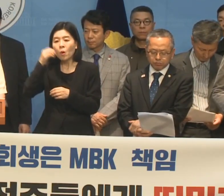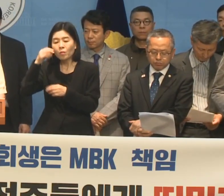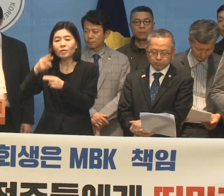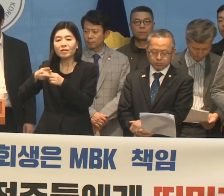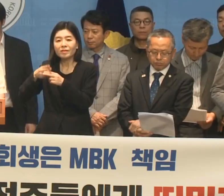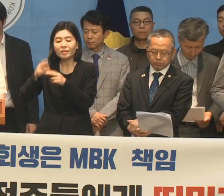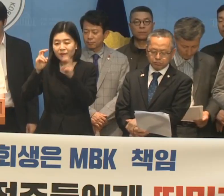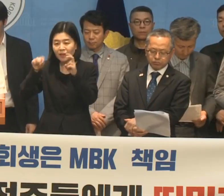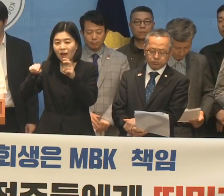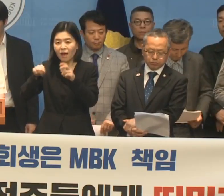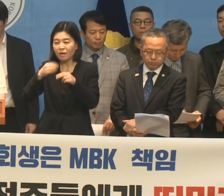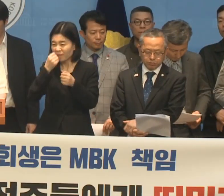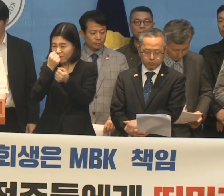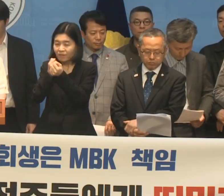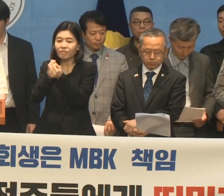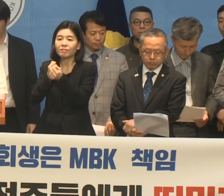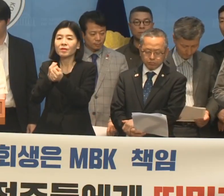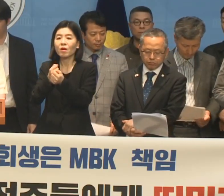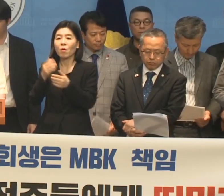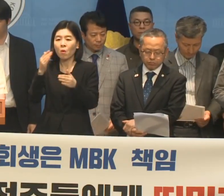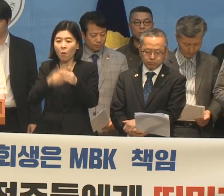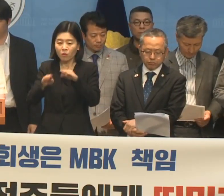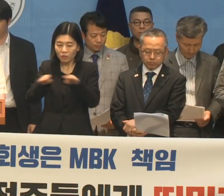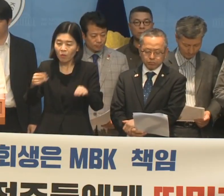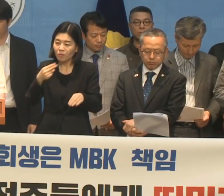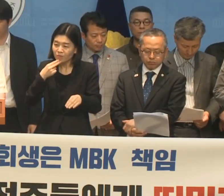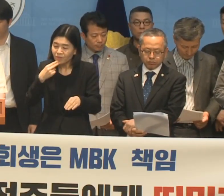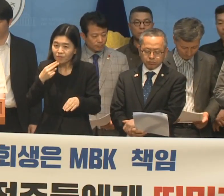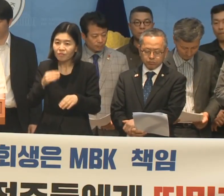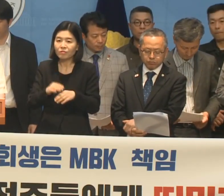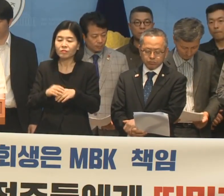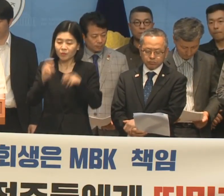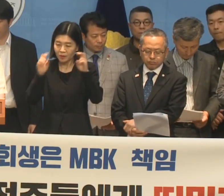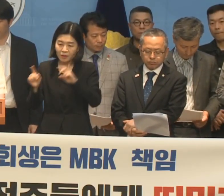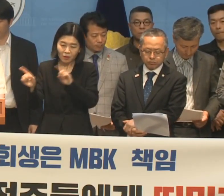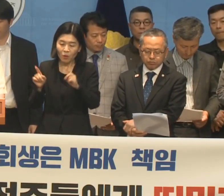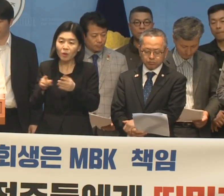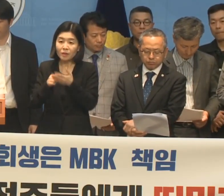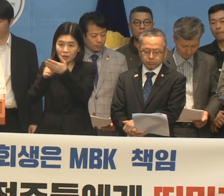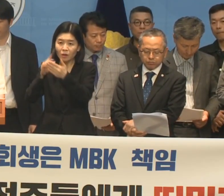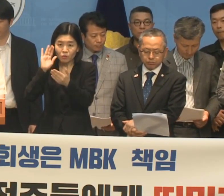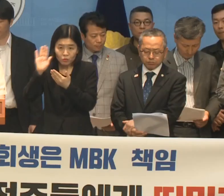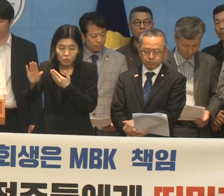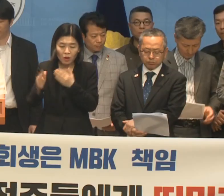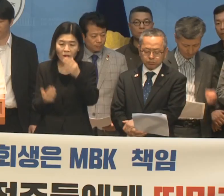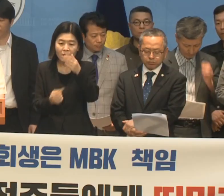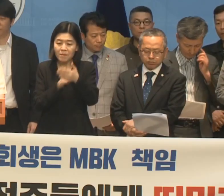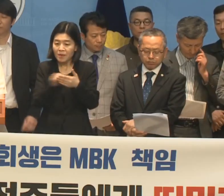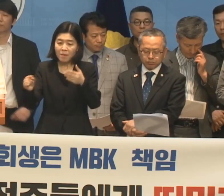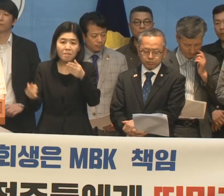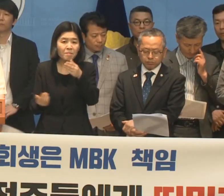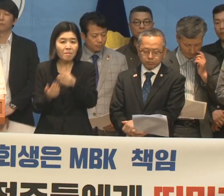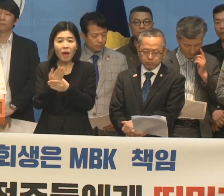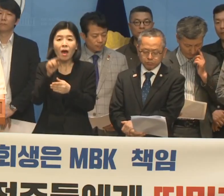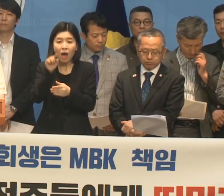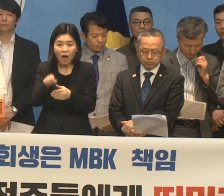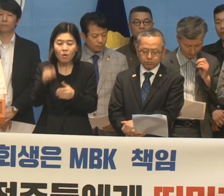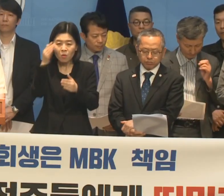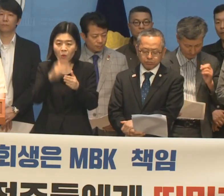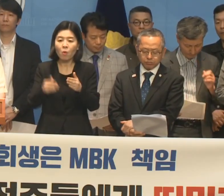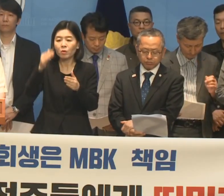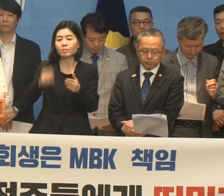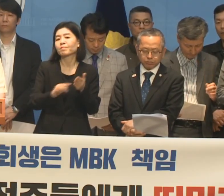일방적이고 불공정한 계약 운영 실태와 기업회생 절차 이후 발생한 심각한 피해에 대해 공개적으로 문제를 제기하고자